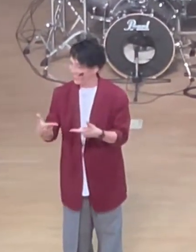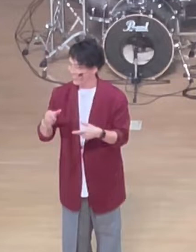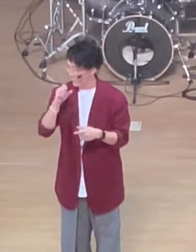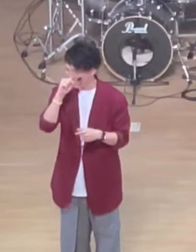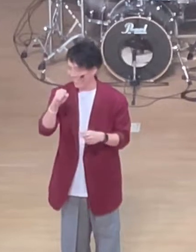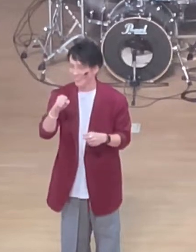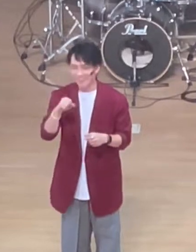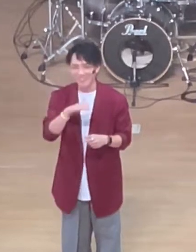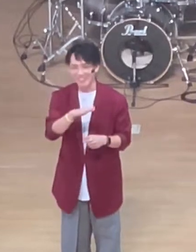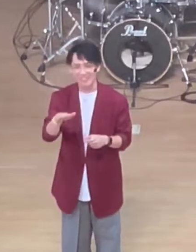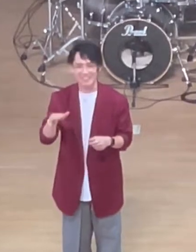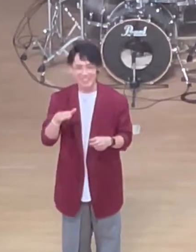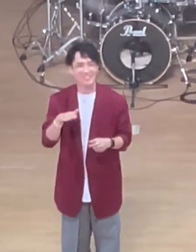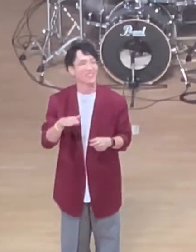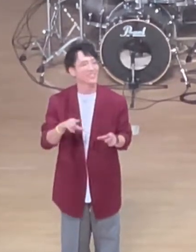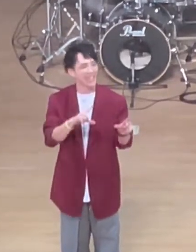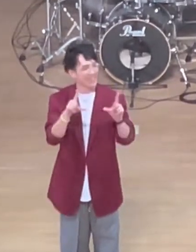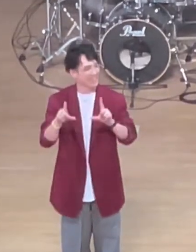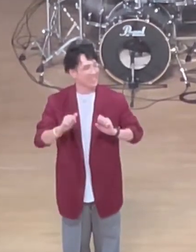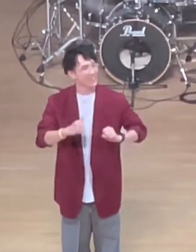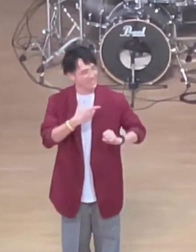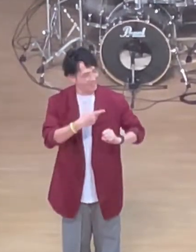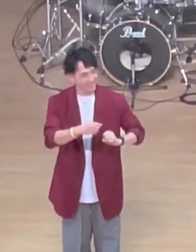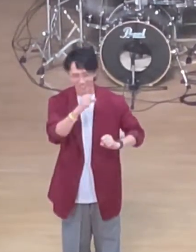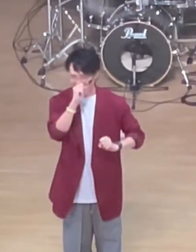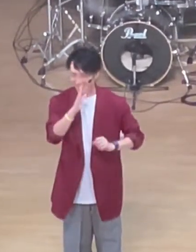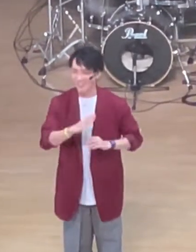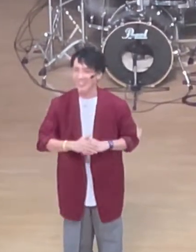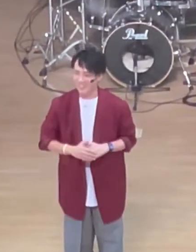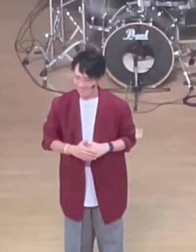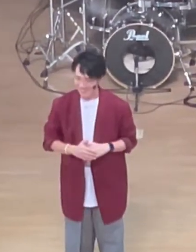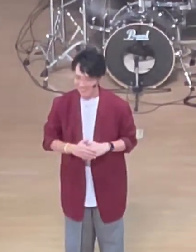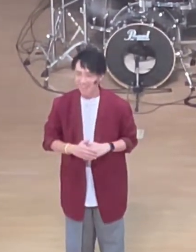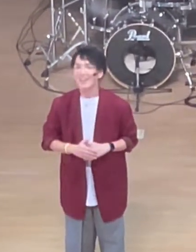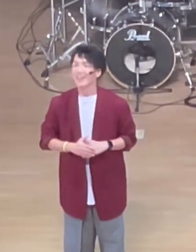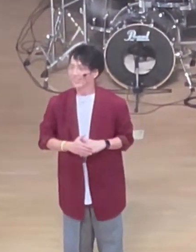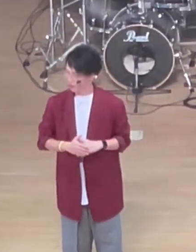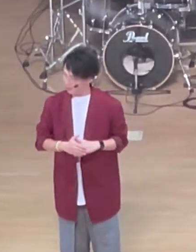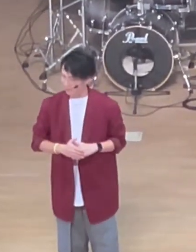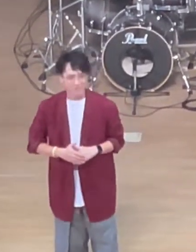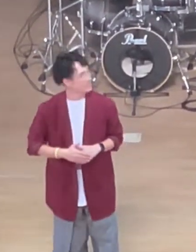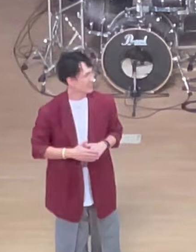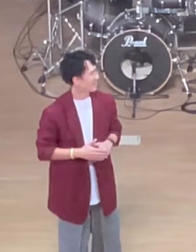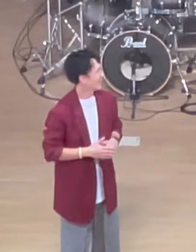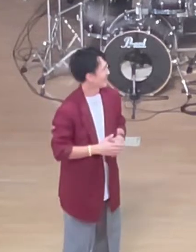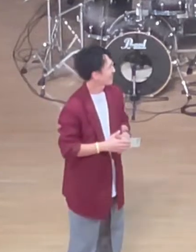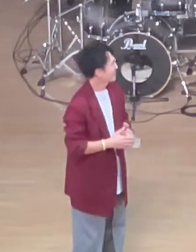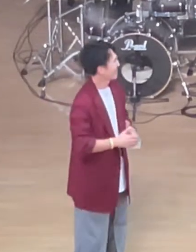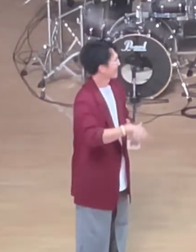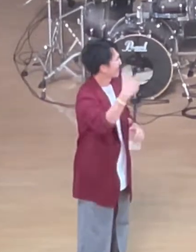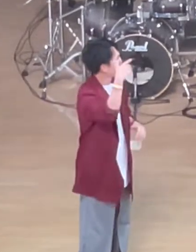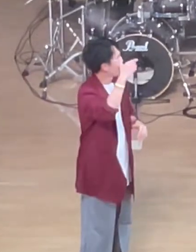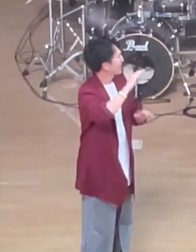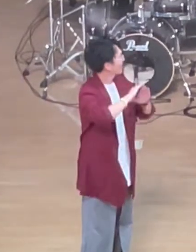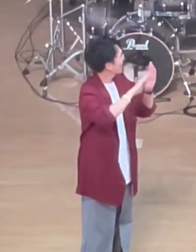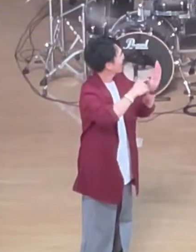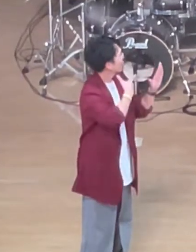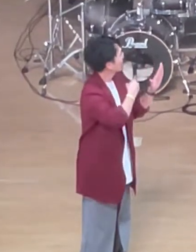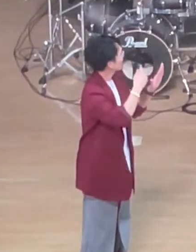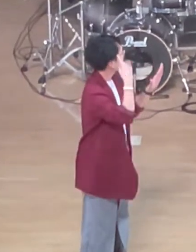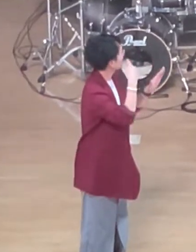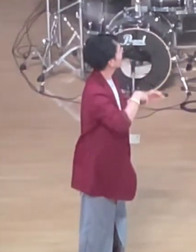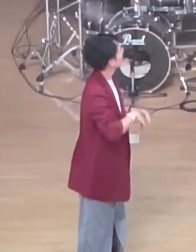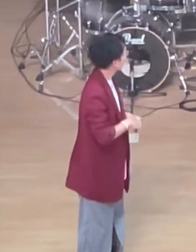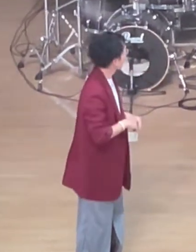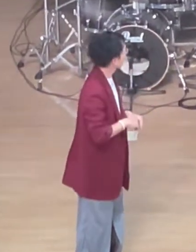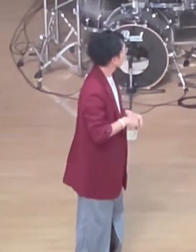りいい時間を皆さんで過ごしていきましょう。よろしくお願いします。 それではじゃあレッスン始めていきたいと思